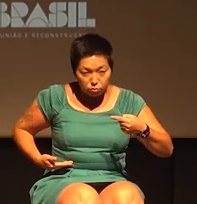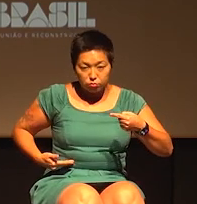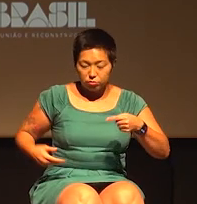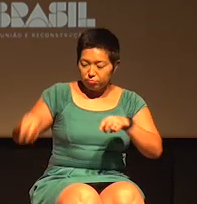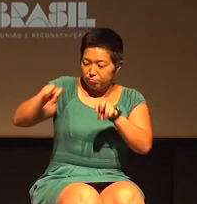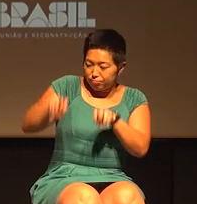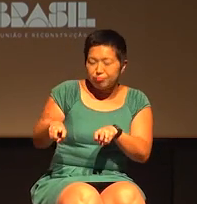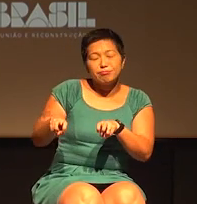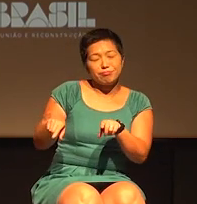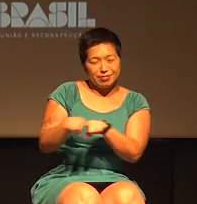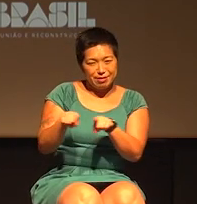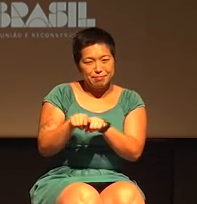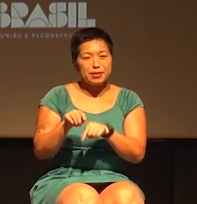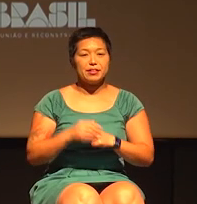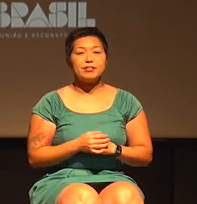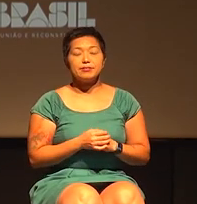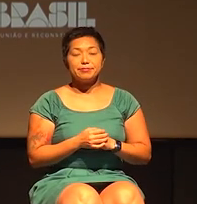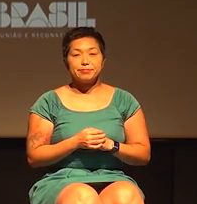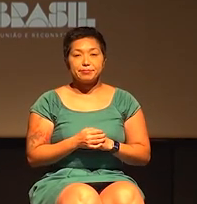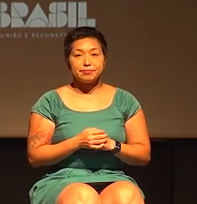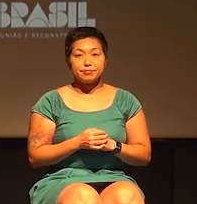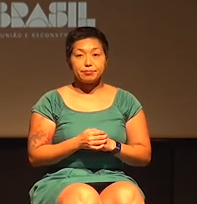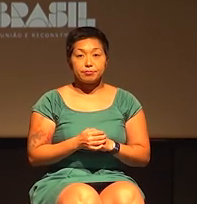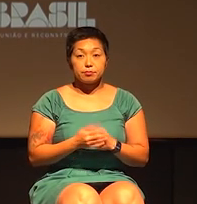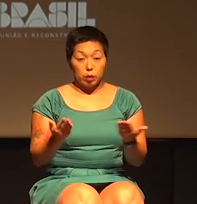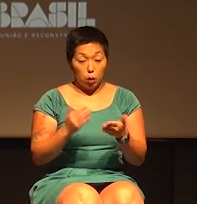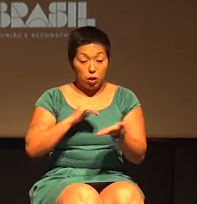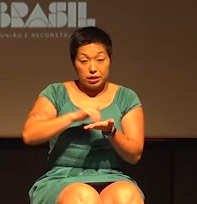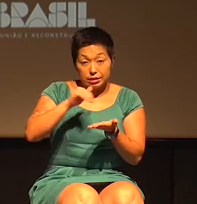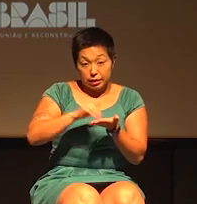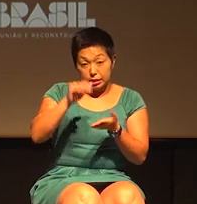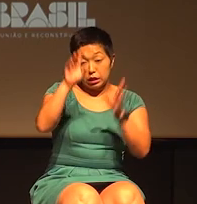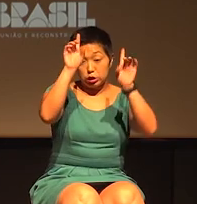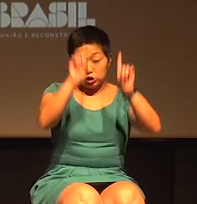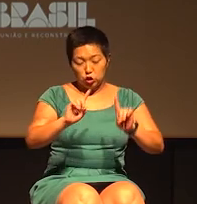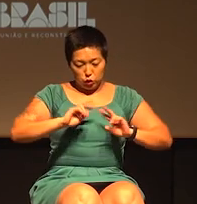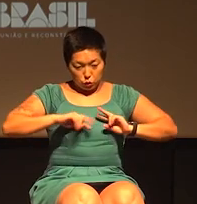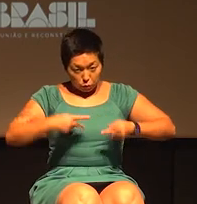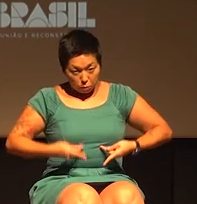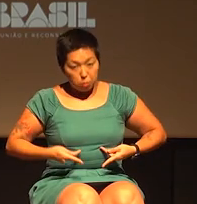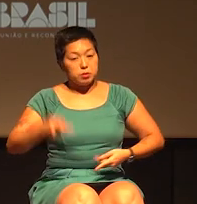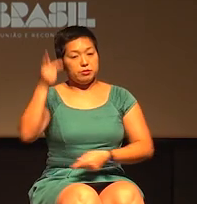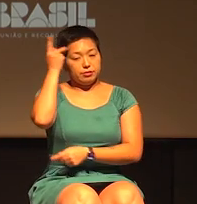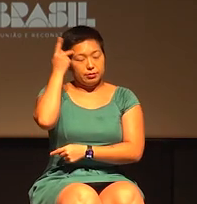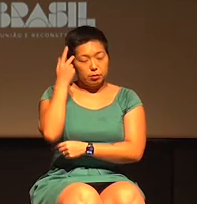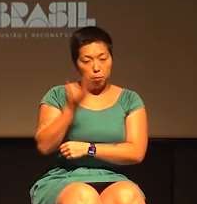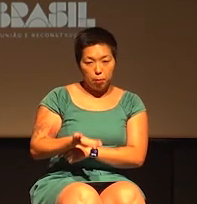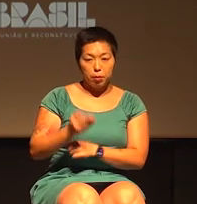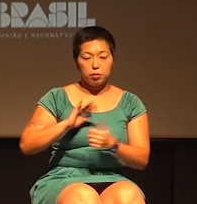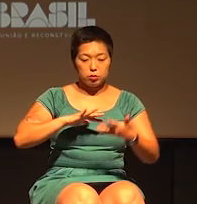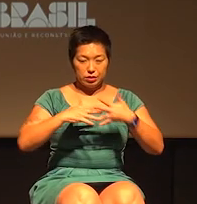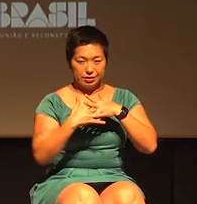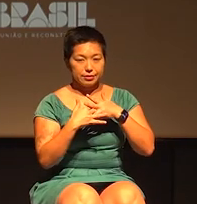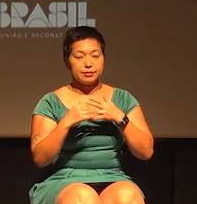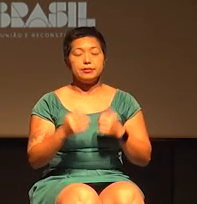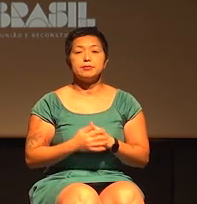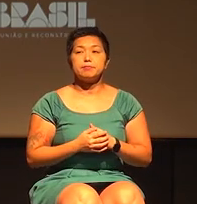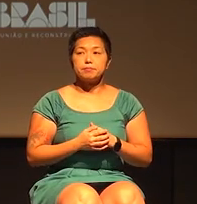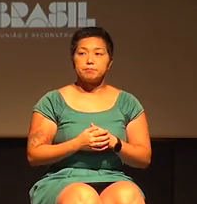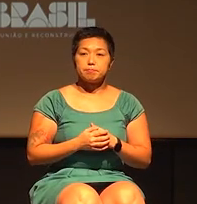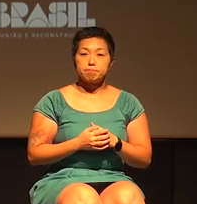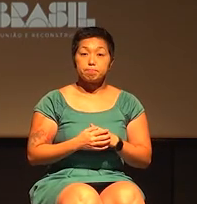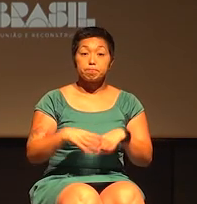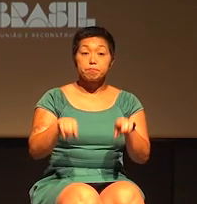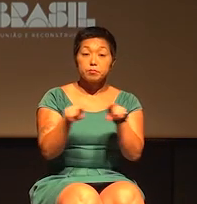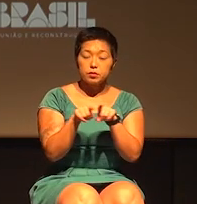né Ela é atualmente ela é é secretária de Direitos Humanos da Cidadania de São Paulo e